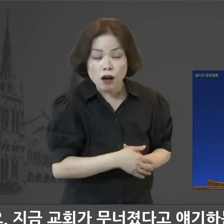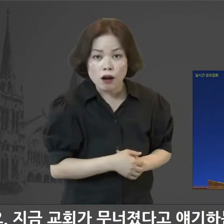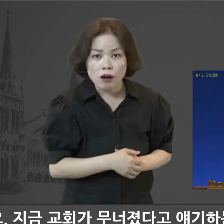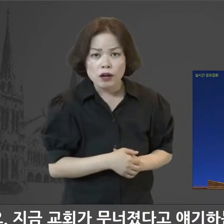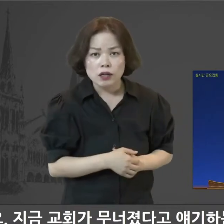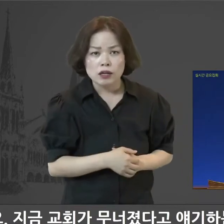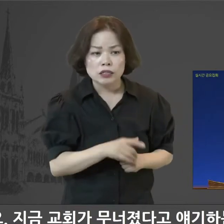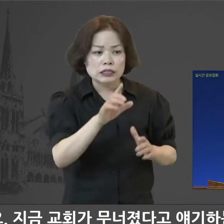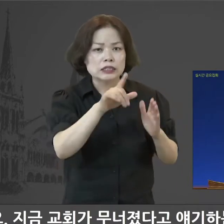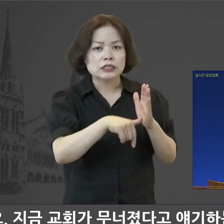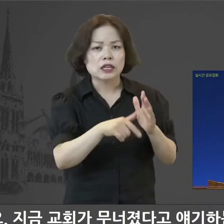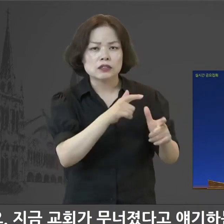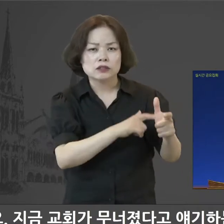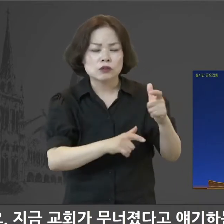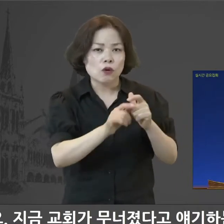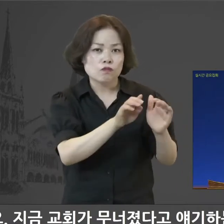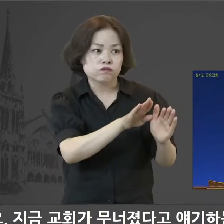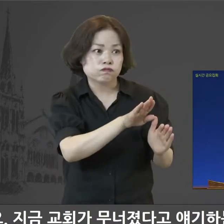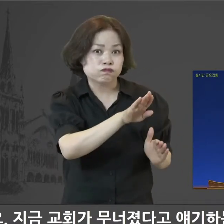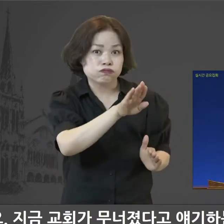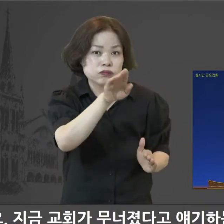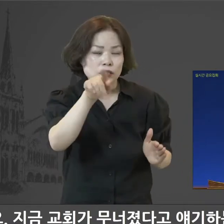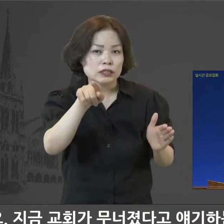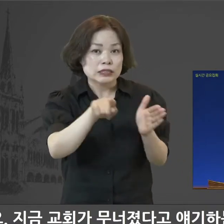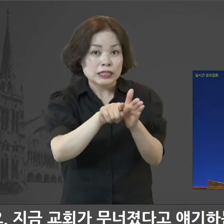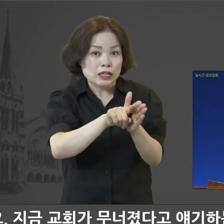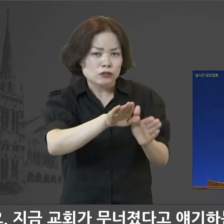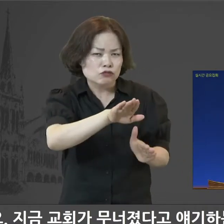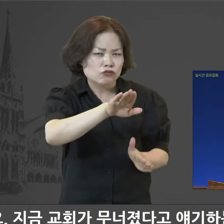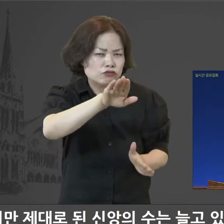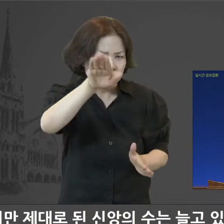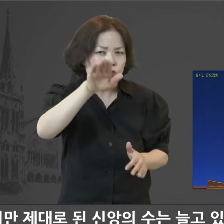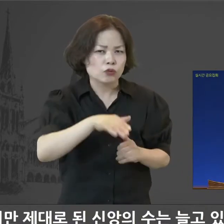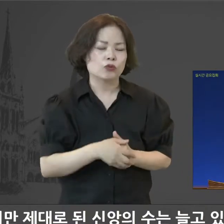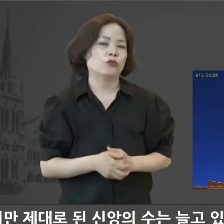이 상태에서 더 고도화되고, 지금 소위